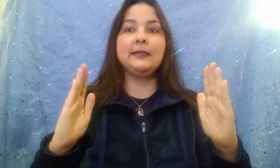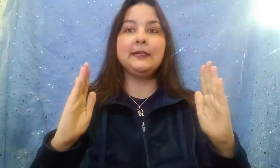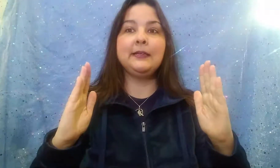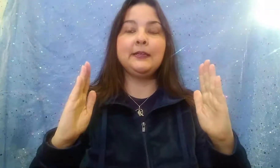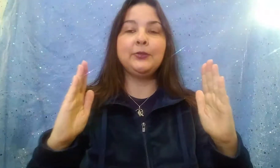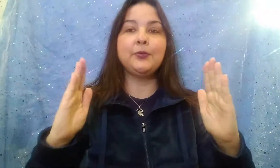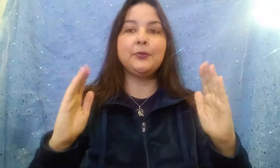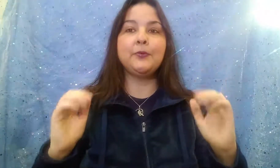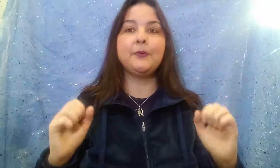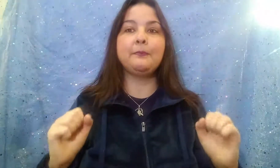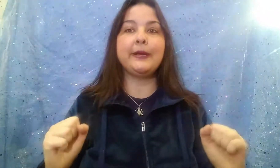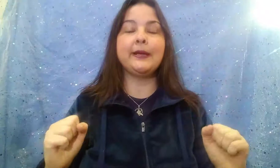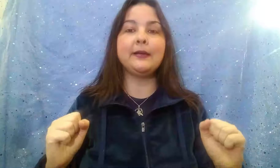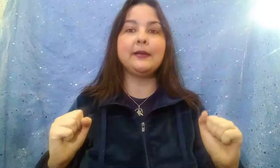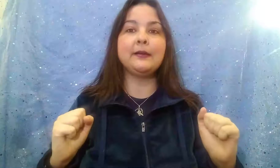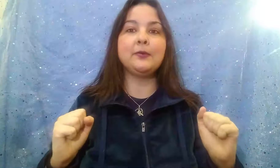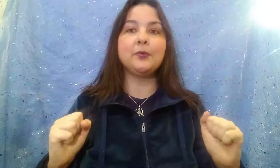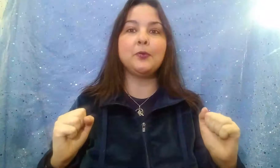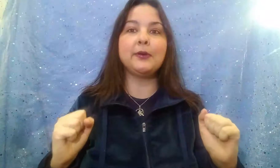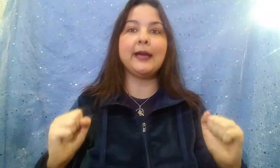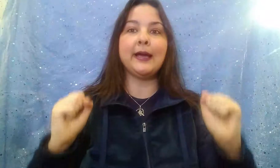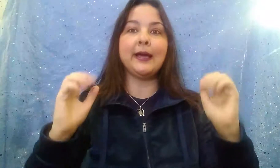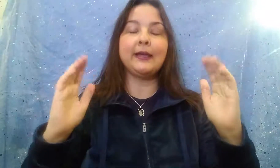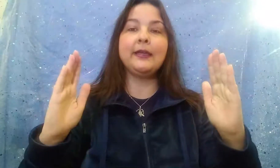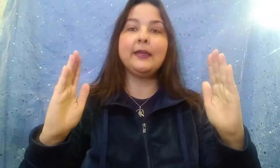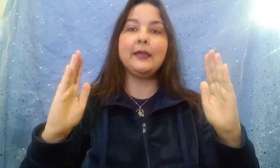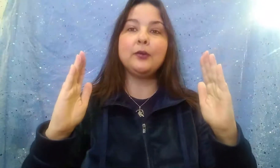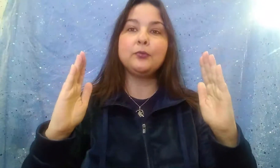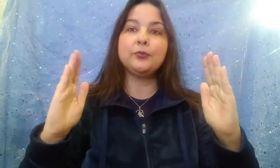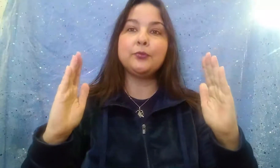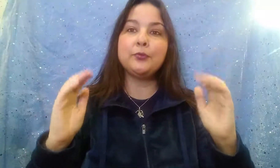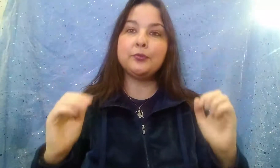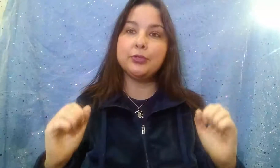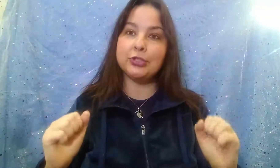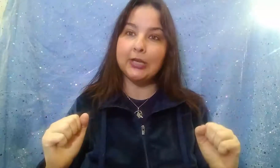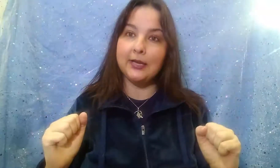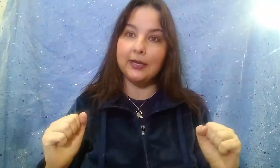Lencinho branco caiu no chão.